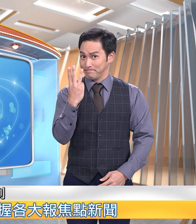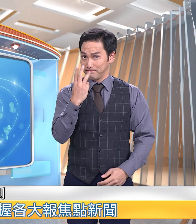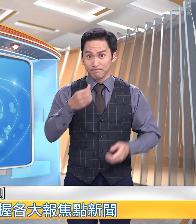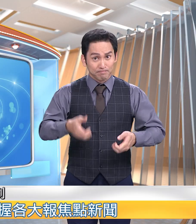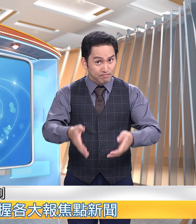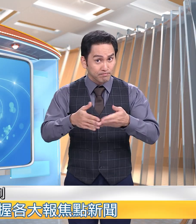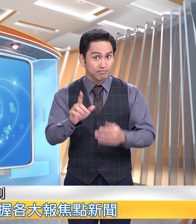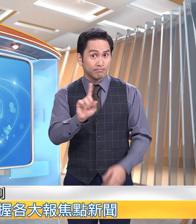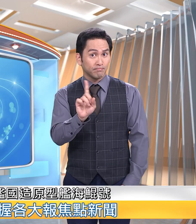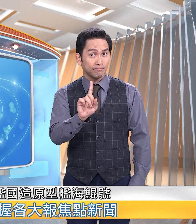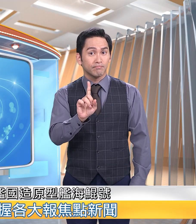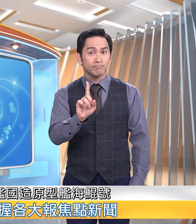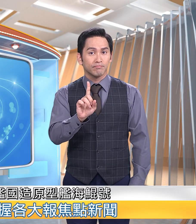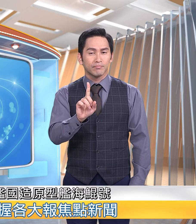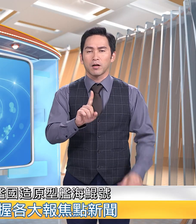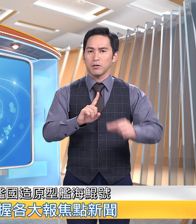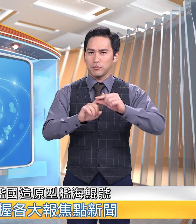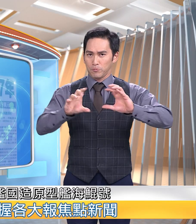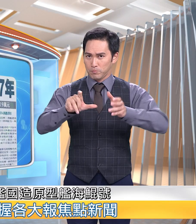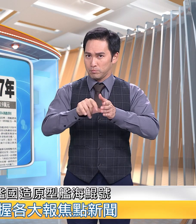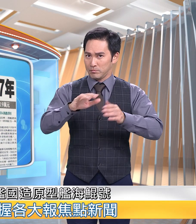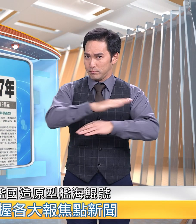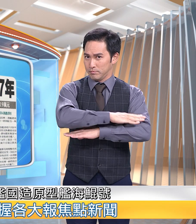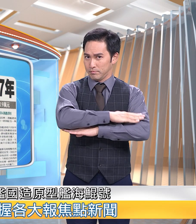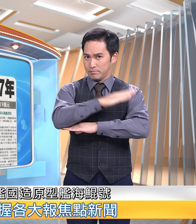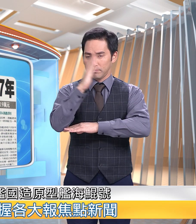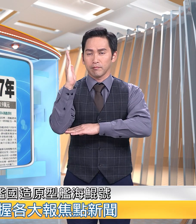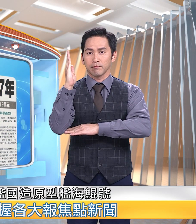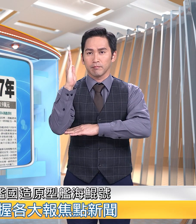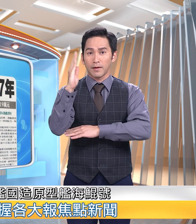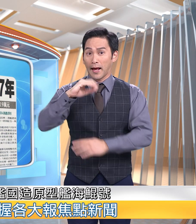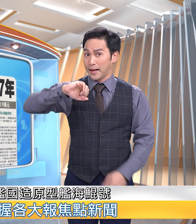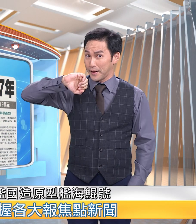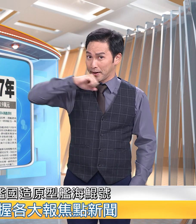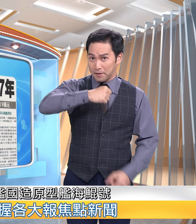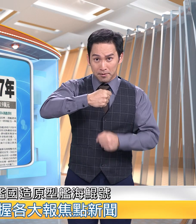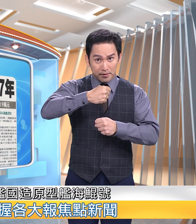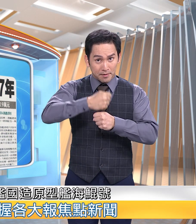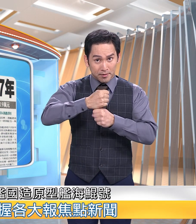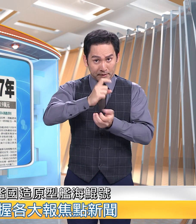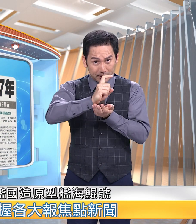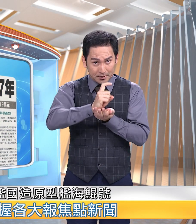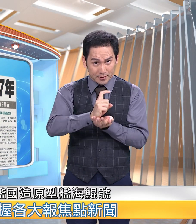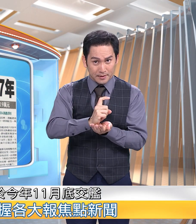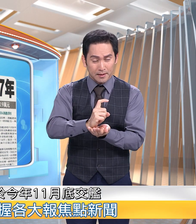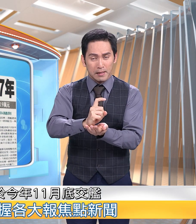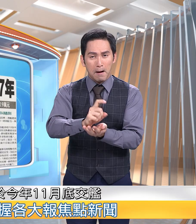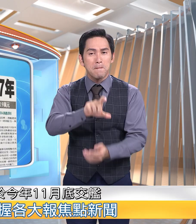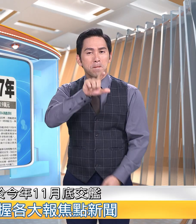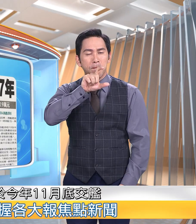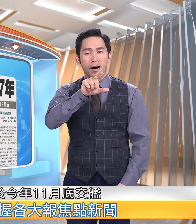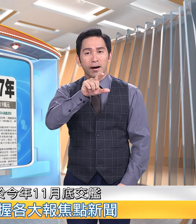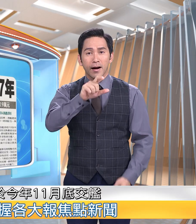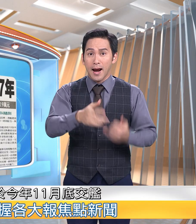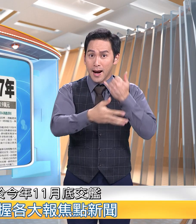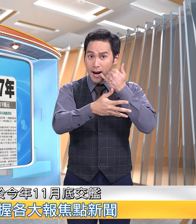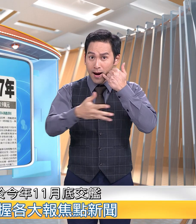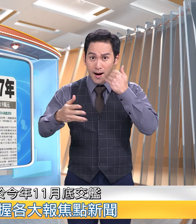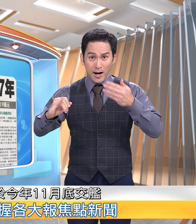看到，《中国时报》是潜舰国造原型舰海鲲号 确定无法如期在今